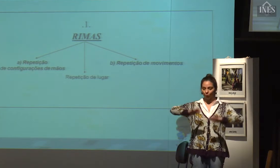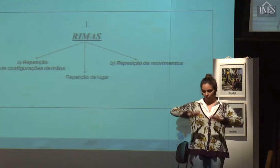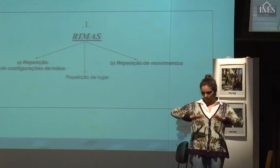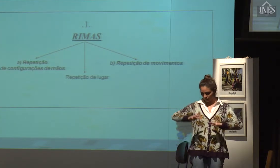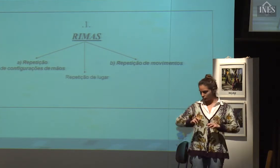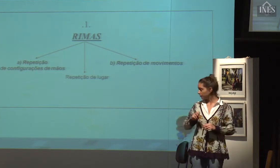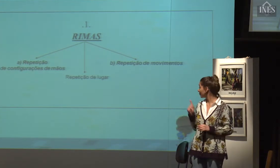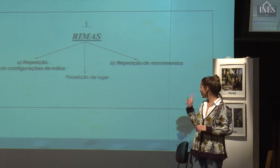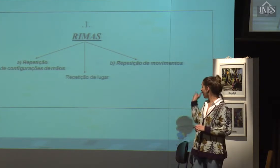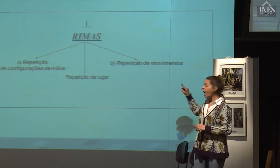de movimentos.